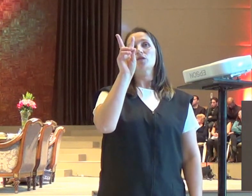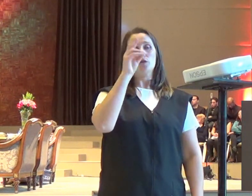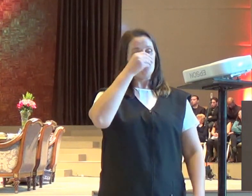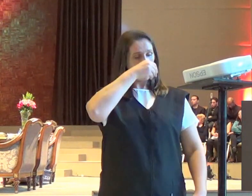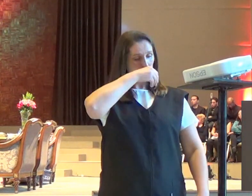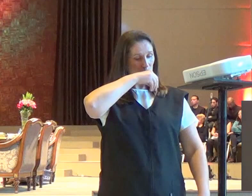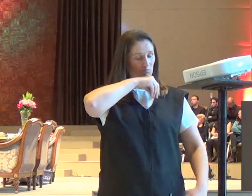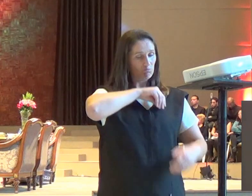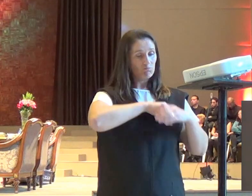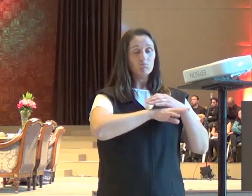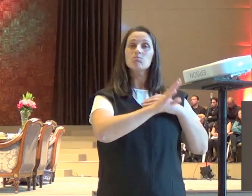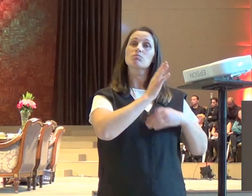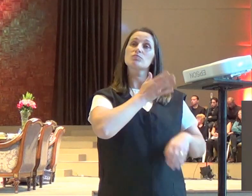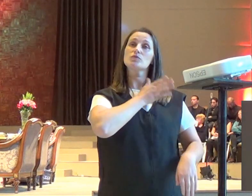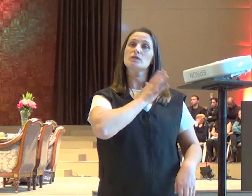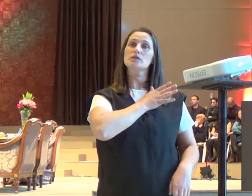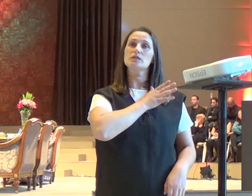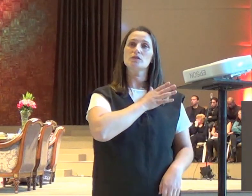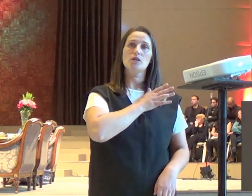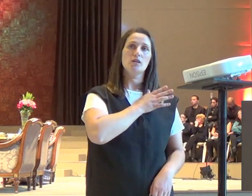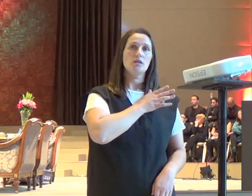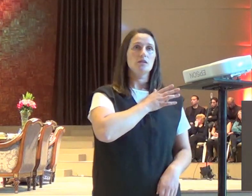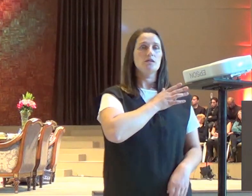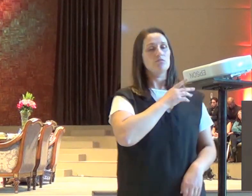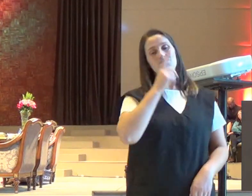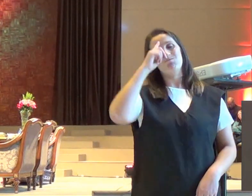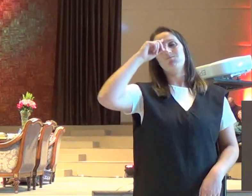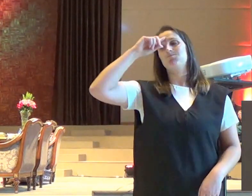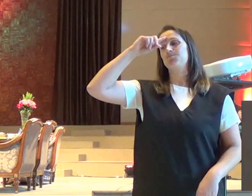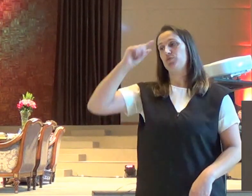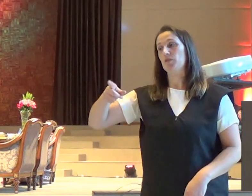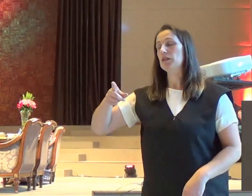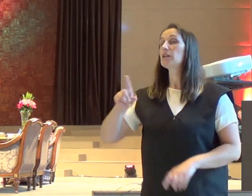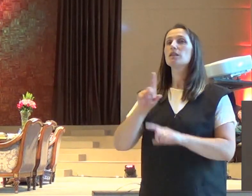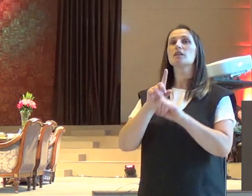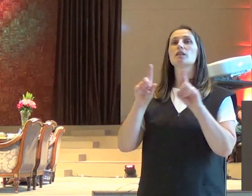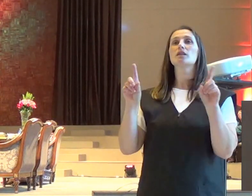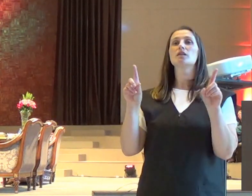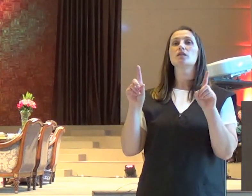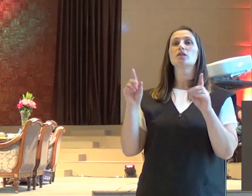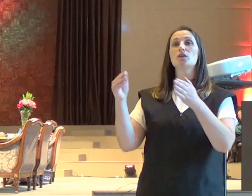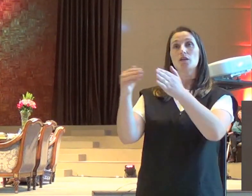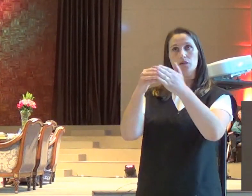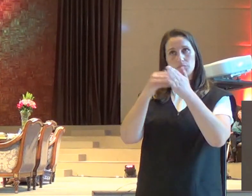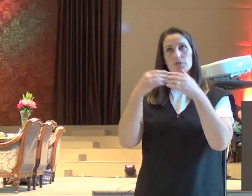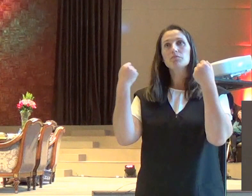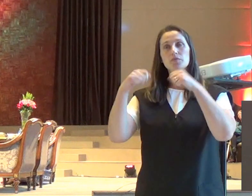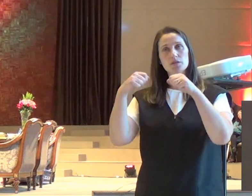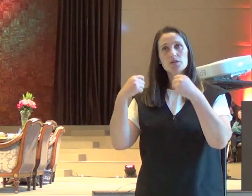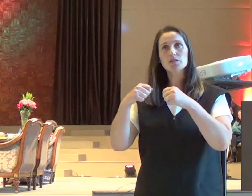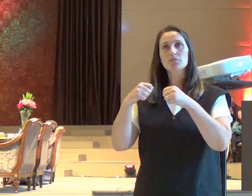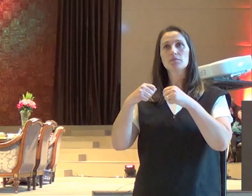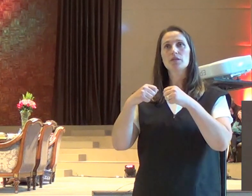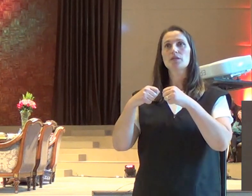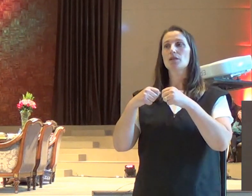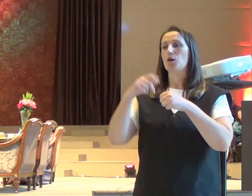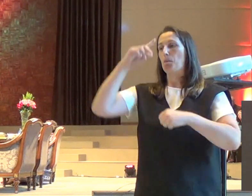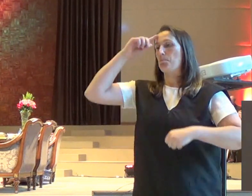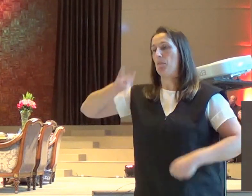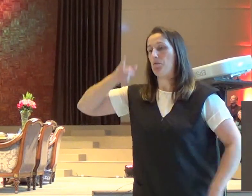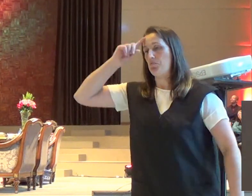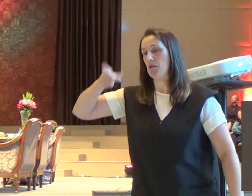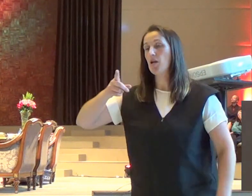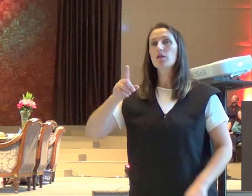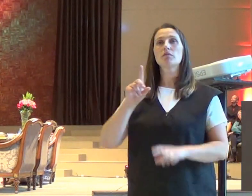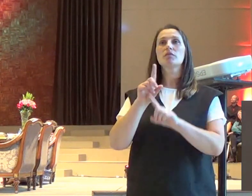gente e gente olha isso não é uma ordem ainda que a gente precise de limites mas a gente não trata o coração com ordens